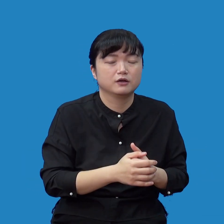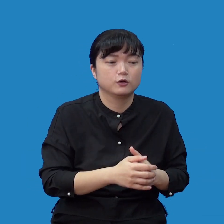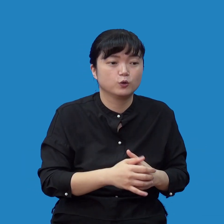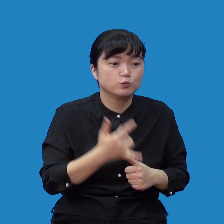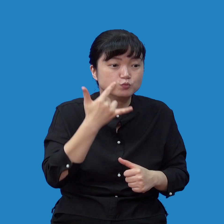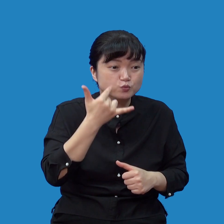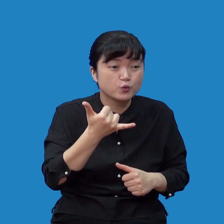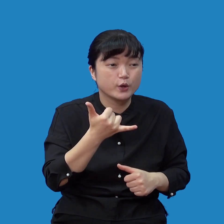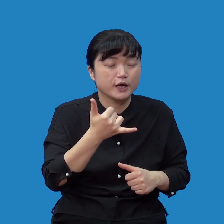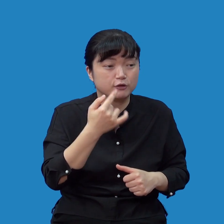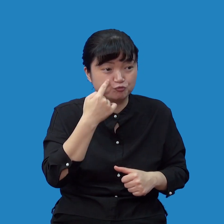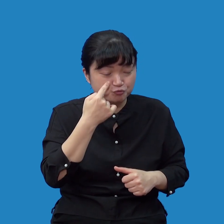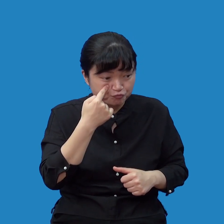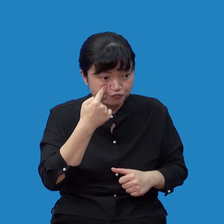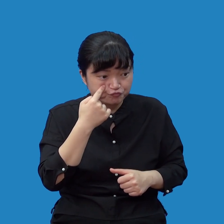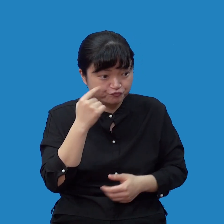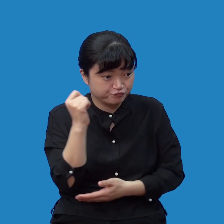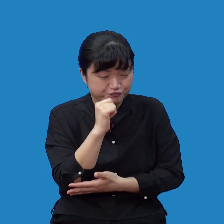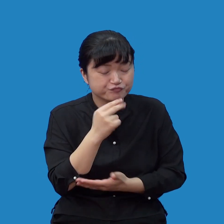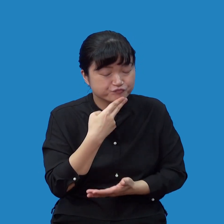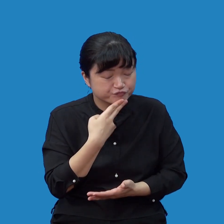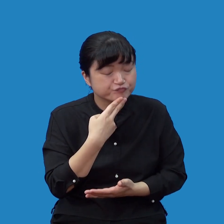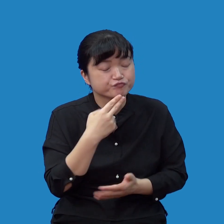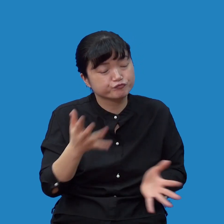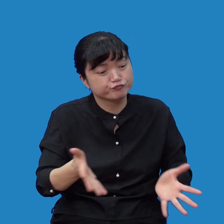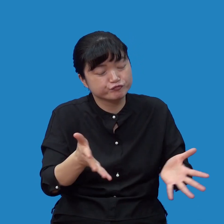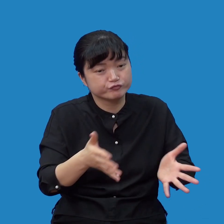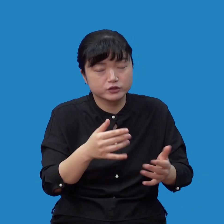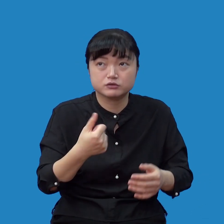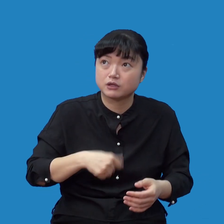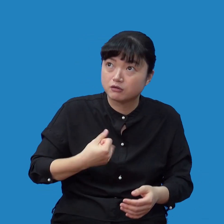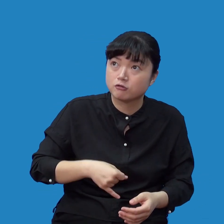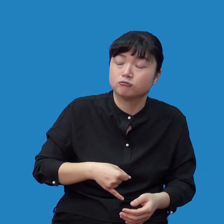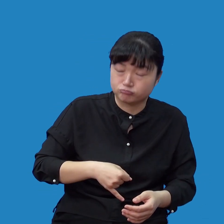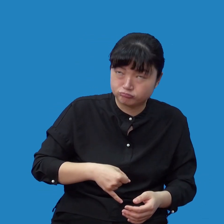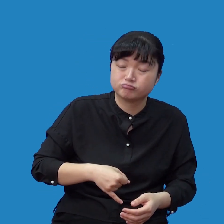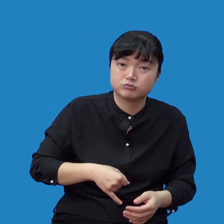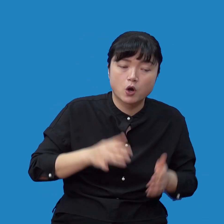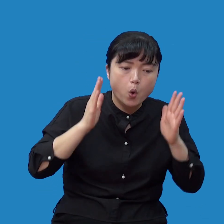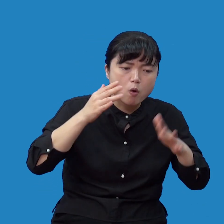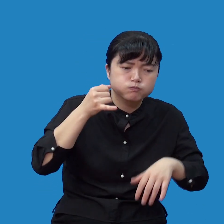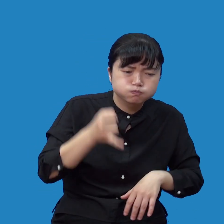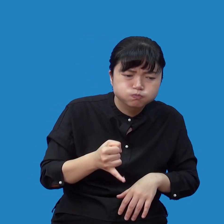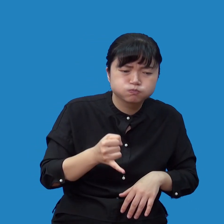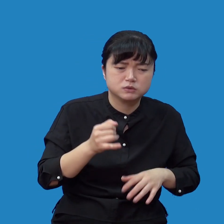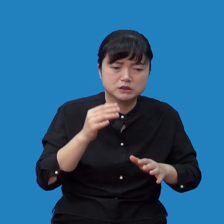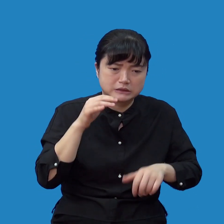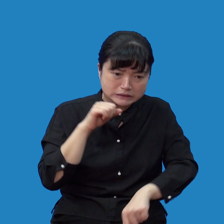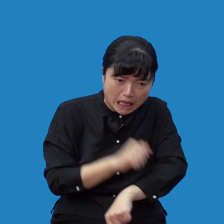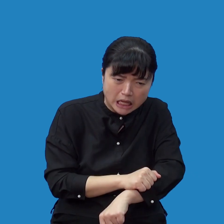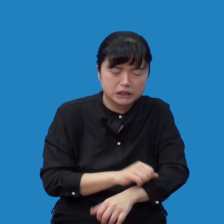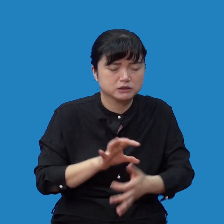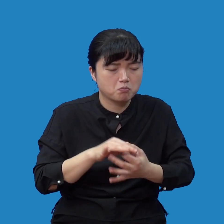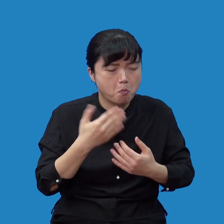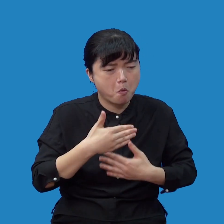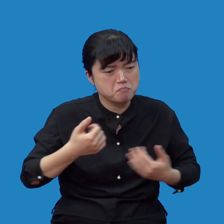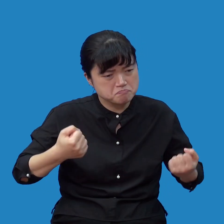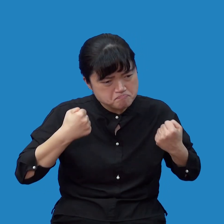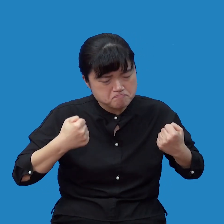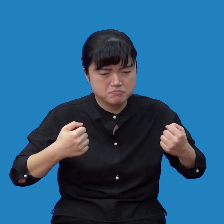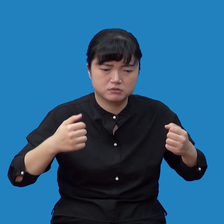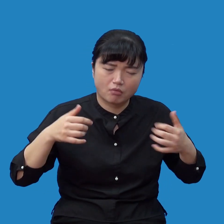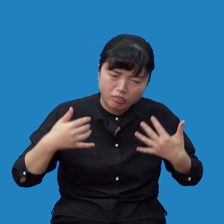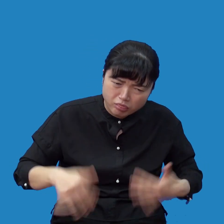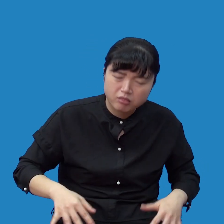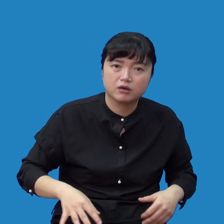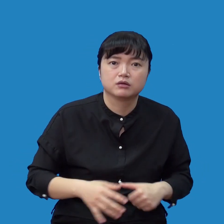눈빛, 흔들리지 않는 부모의 눈빛을 보고 자라나는 자녀들은 공부를 잘하든지 못하든지, 몸이 약하든지